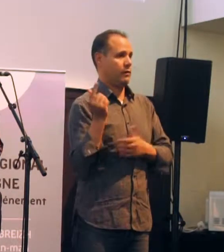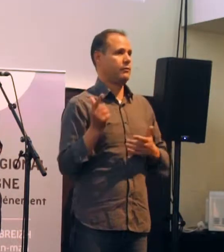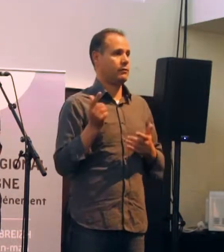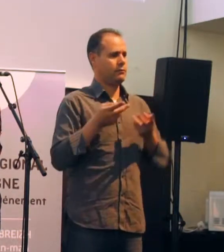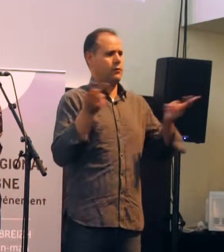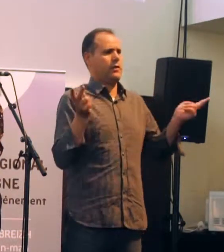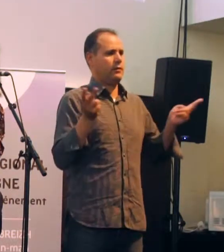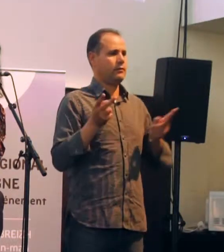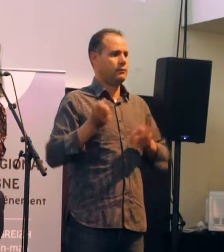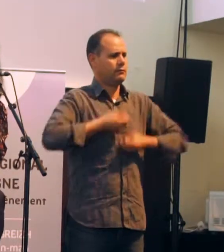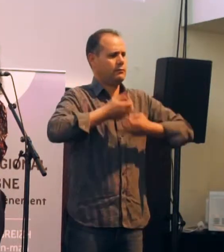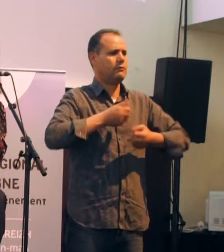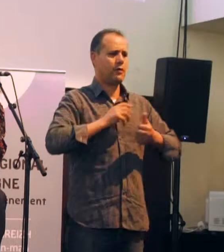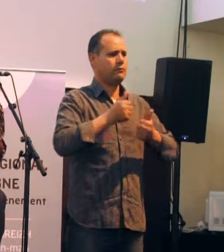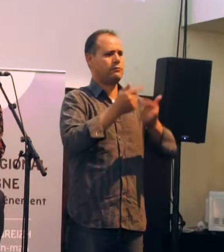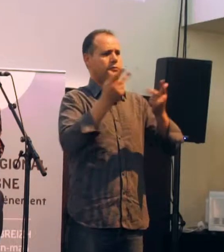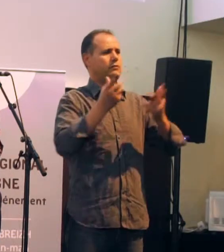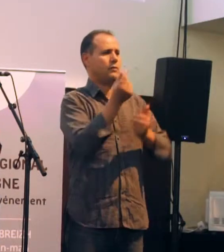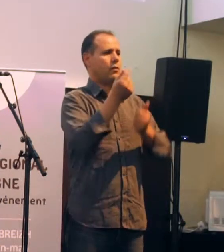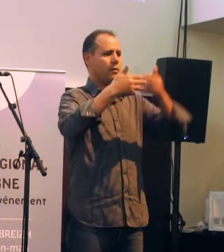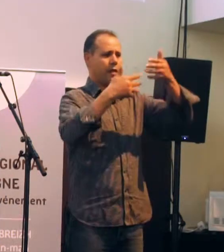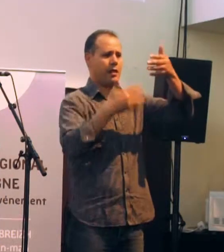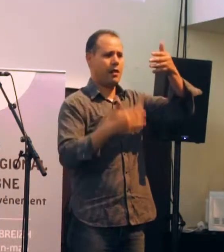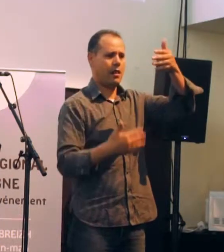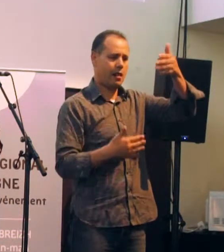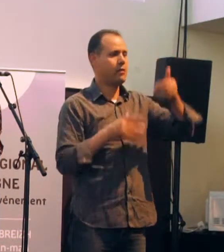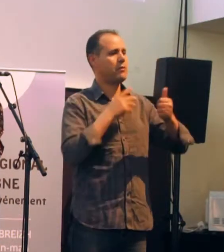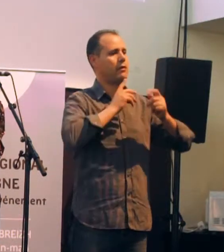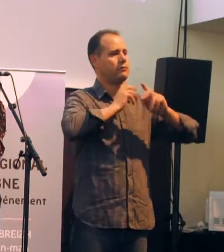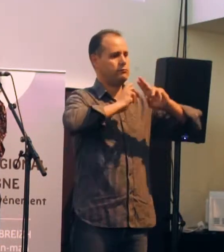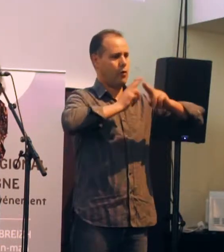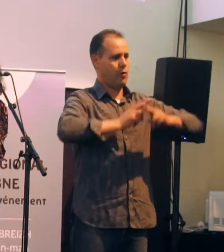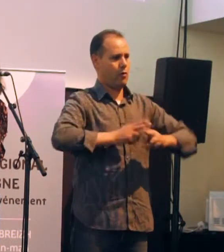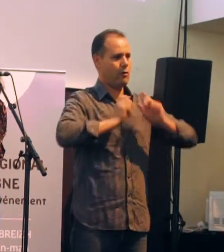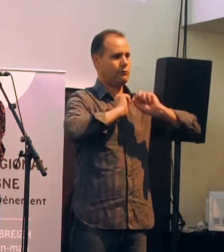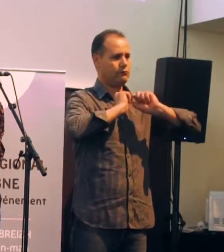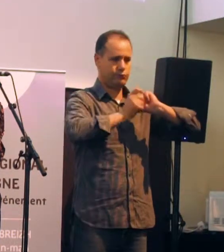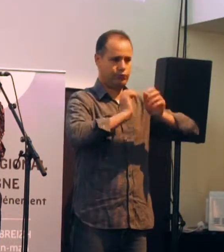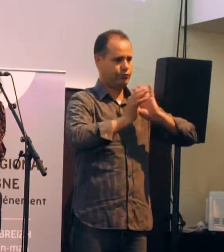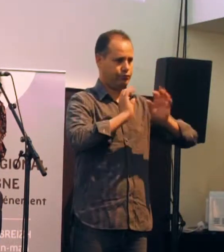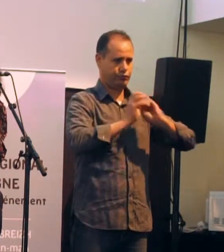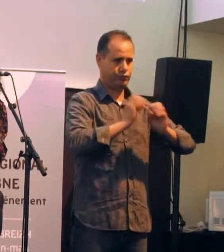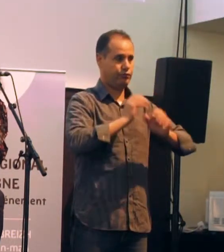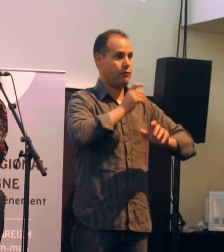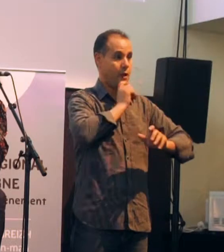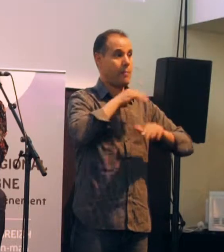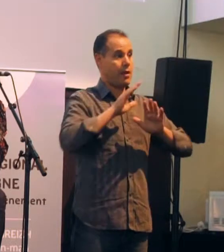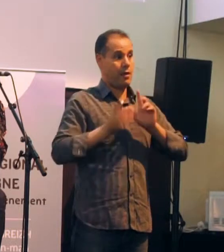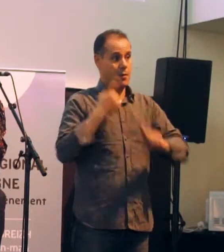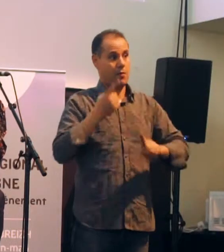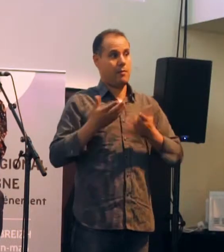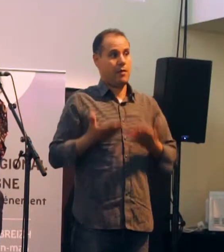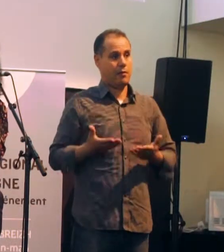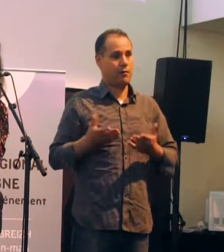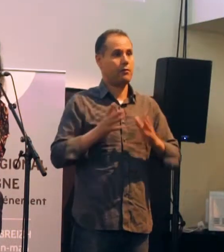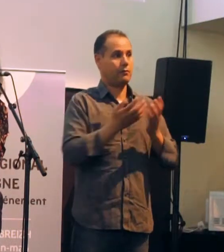l'un de nos partenaires publics. Ils sont nombreux, ils sont plusieurs, et je les citerai tout à l'heure. Mais il est important, à ce stade-là, et sur un temps